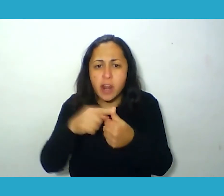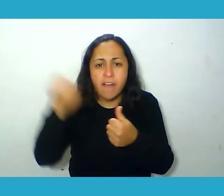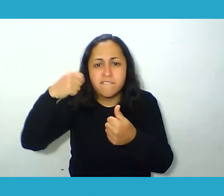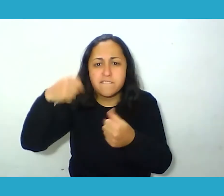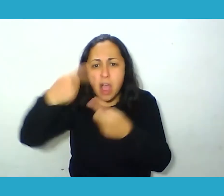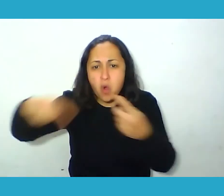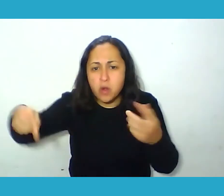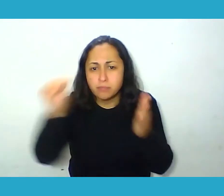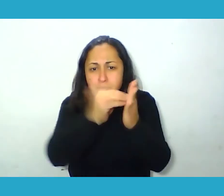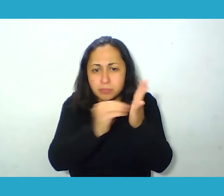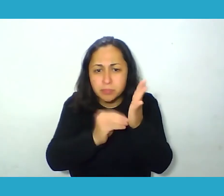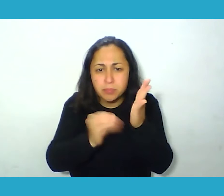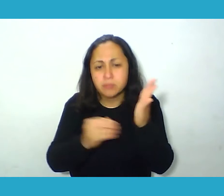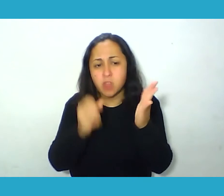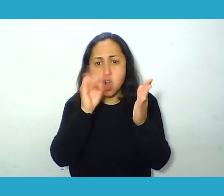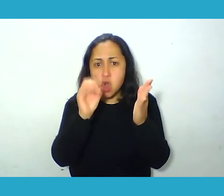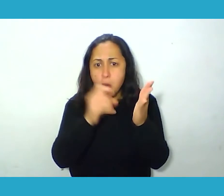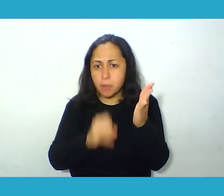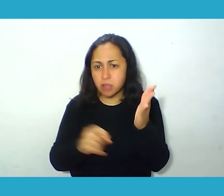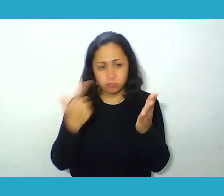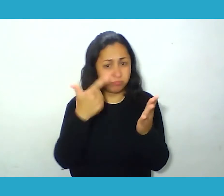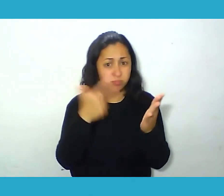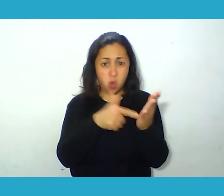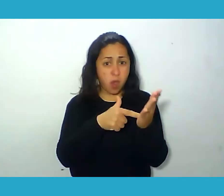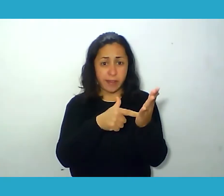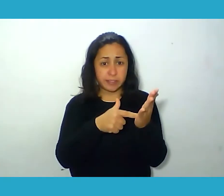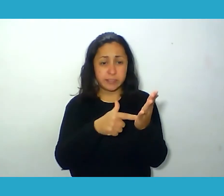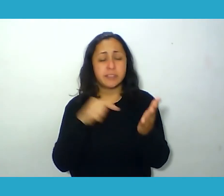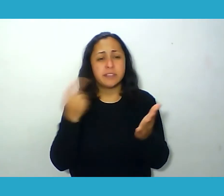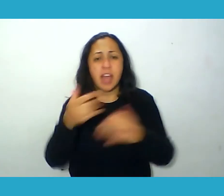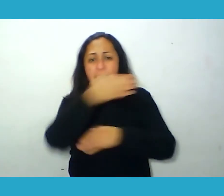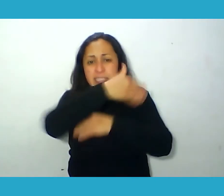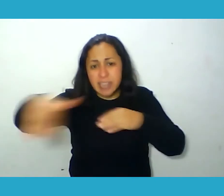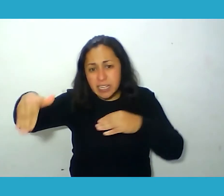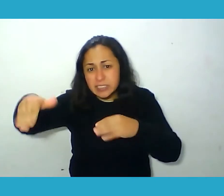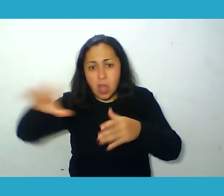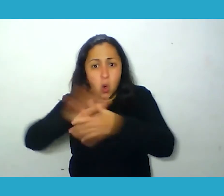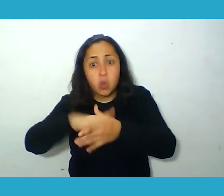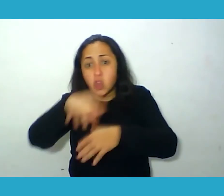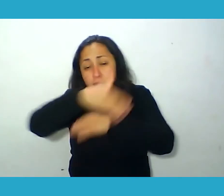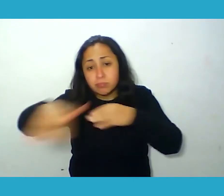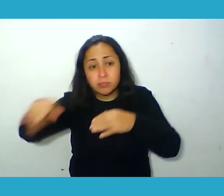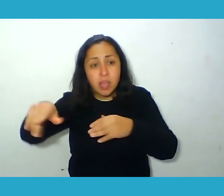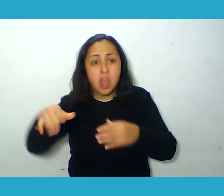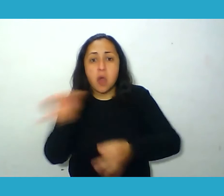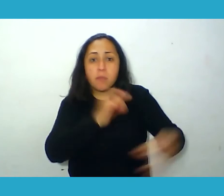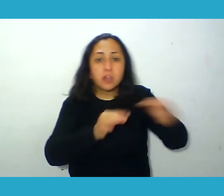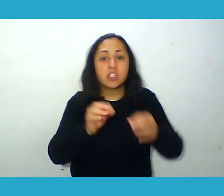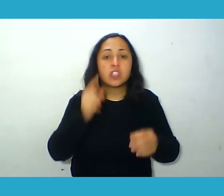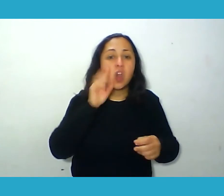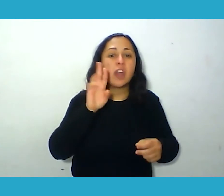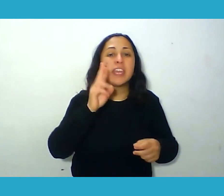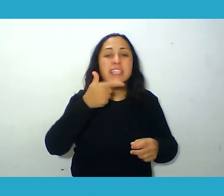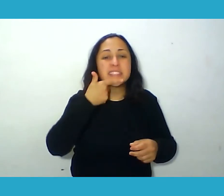cuya conservación es necesaria. Así todo se pretende que esta traza de la autovía pase por allí. Expresa que el proyecto IRSA lleva